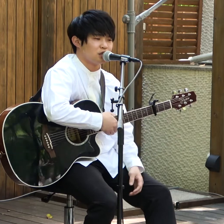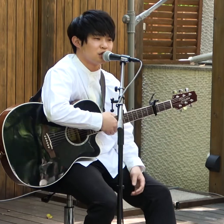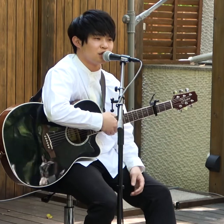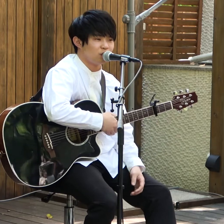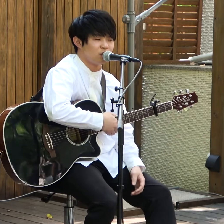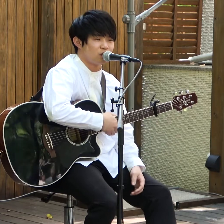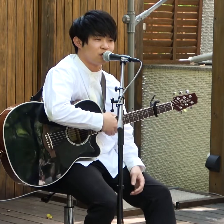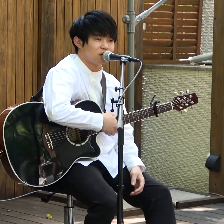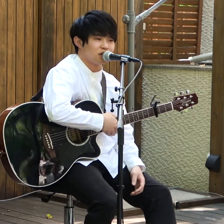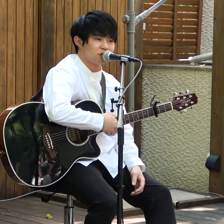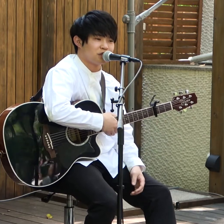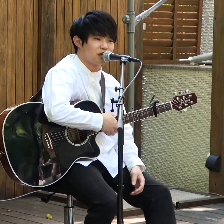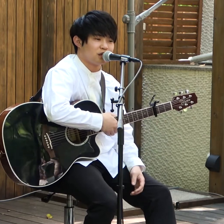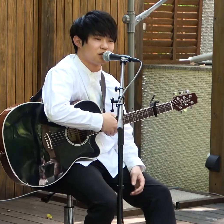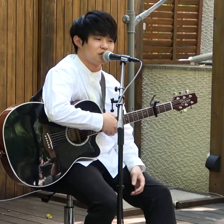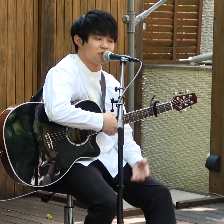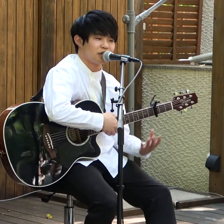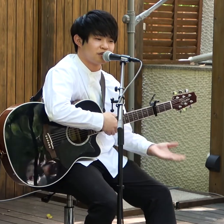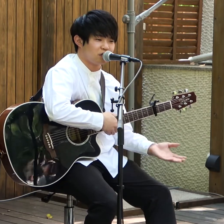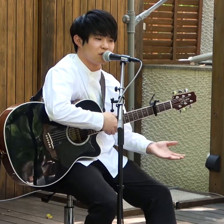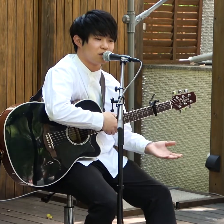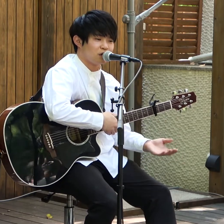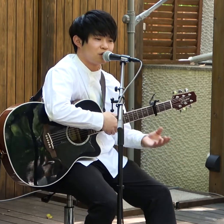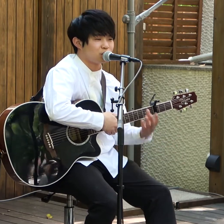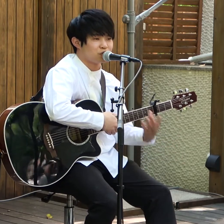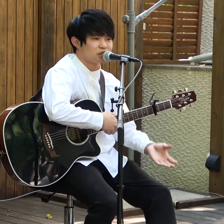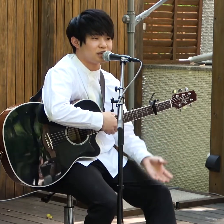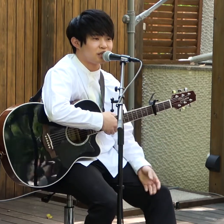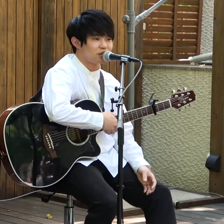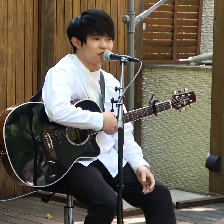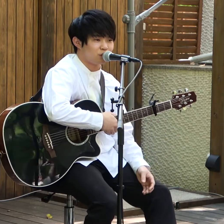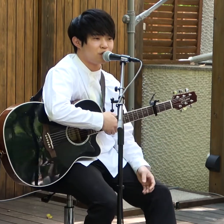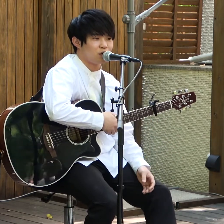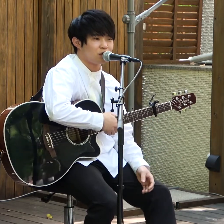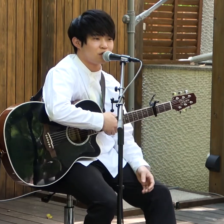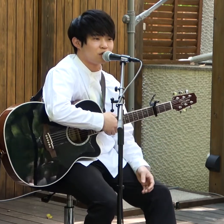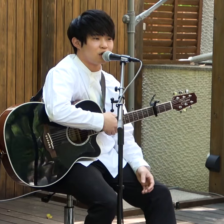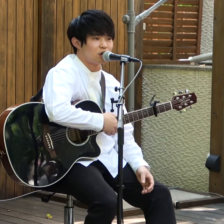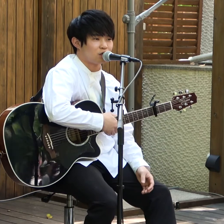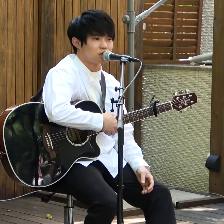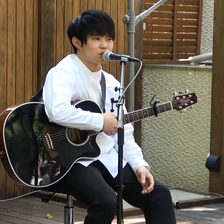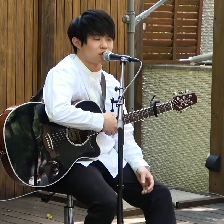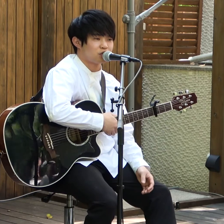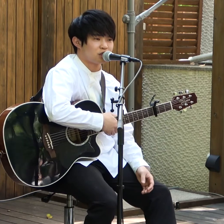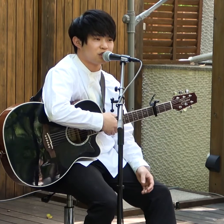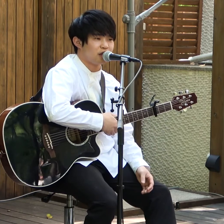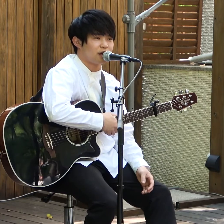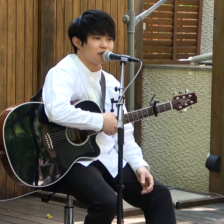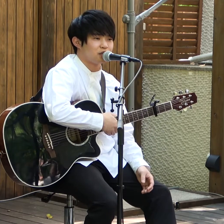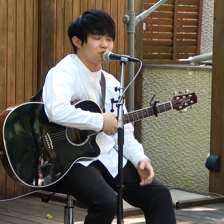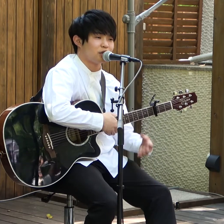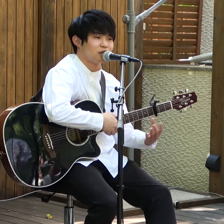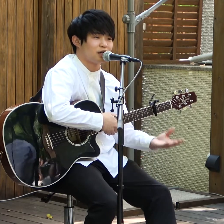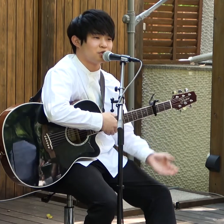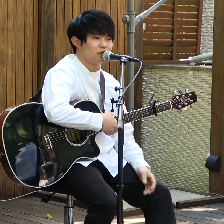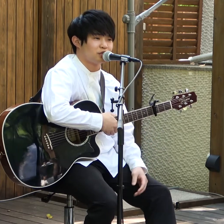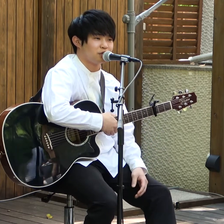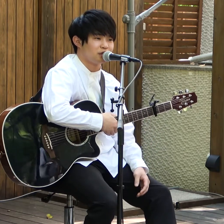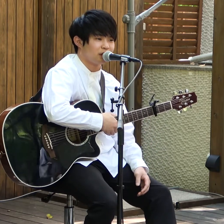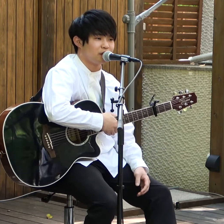でも一人やけど孤独じゃないっていうのも、こっち来て人の温かみとかに触れて